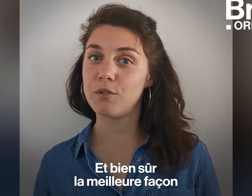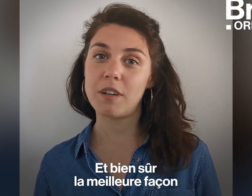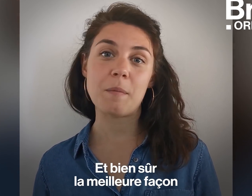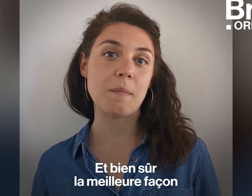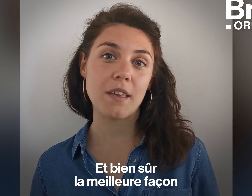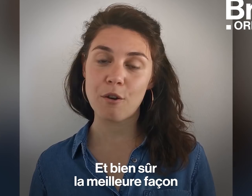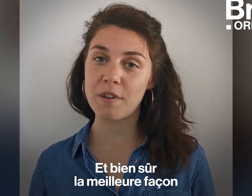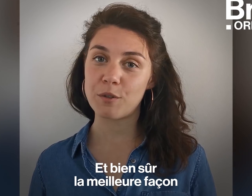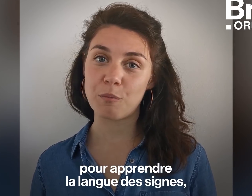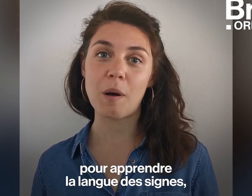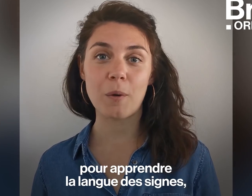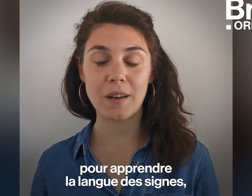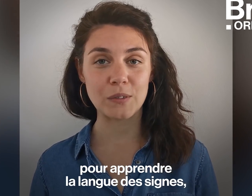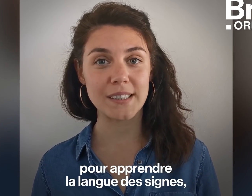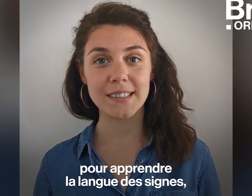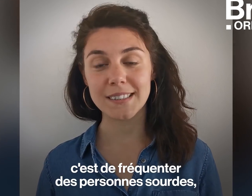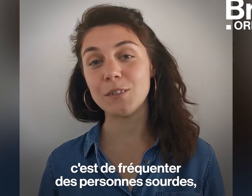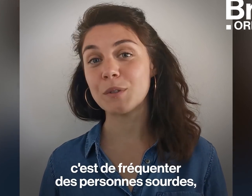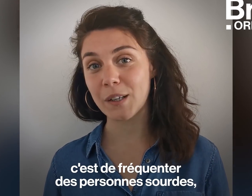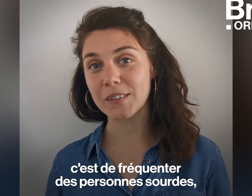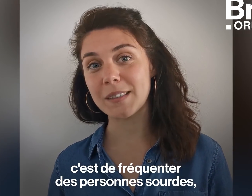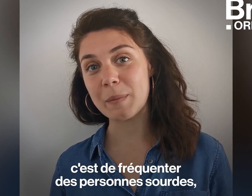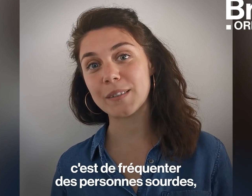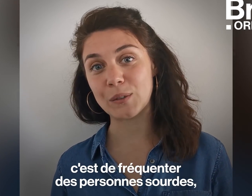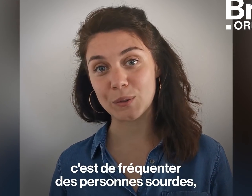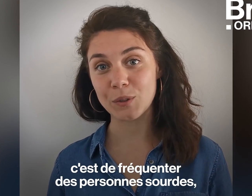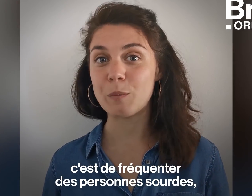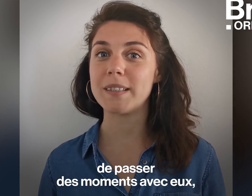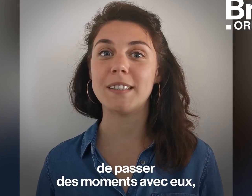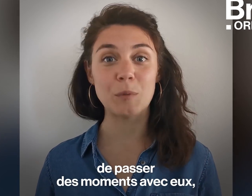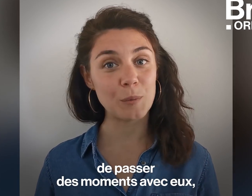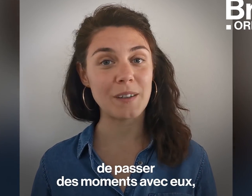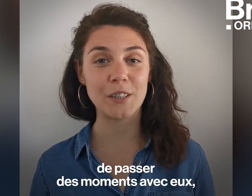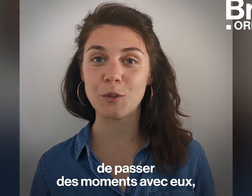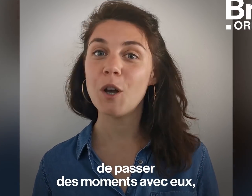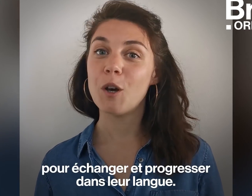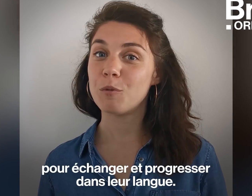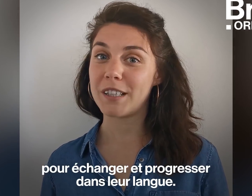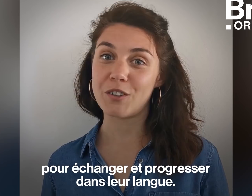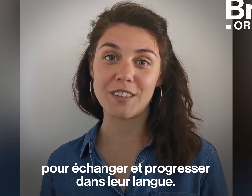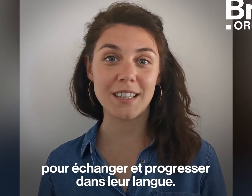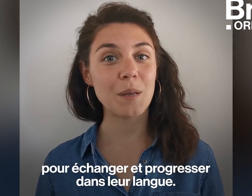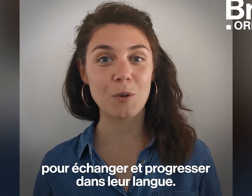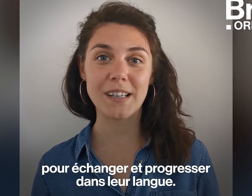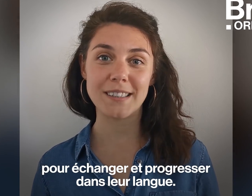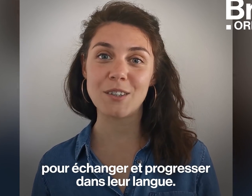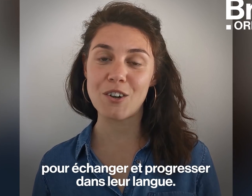la meilleure façon pour apprendre la langue des signes c'est de fréquenter des personnes sourdes, de passer des moments avec eux pour échanger et progresser dans leur